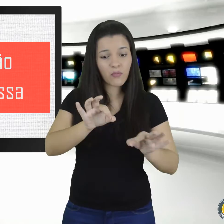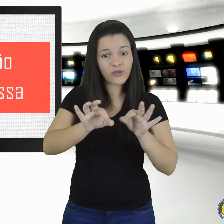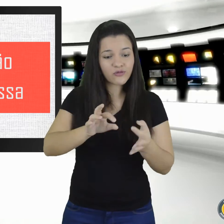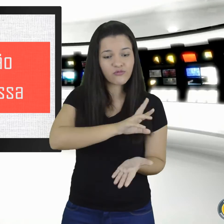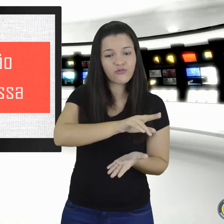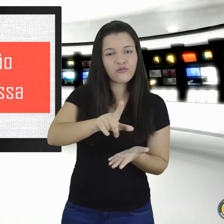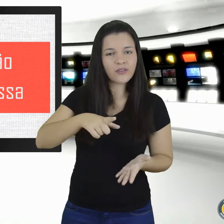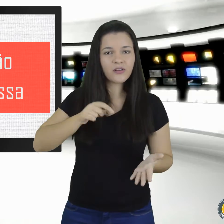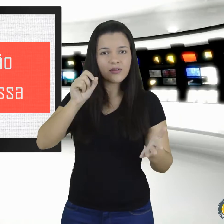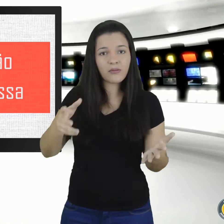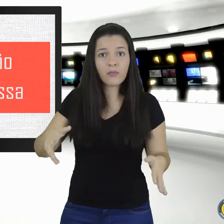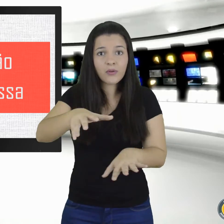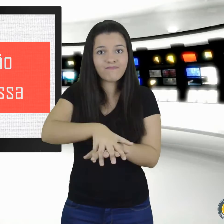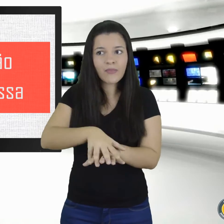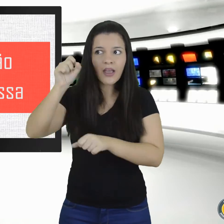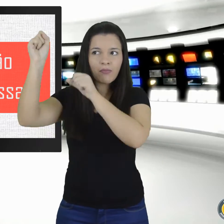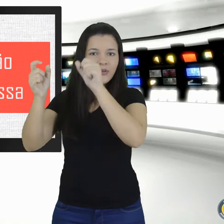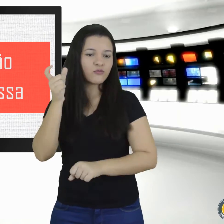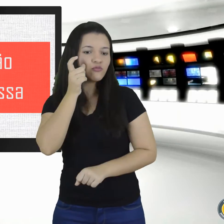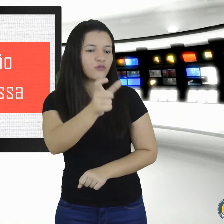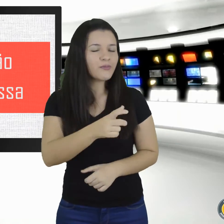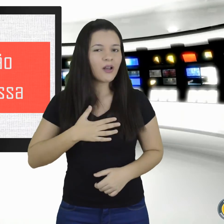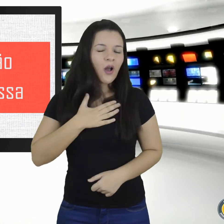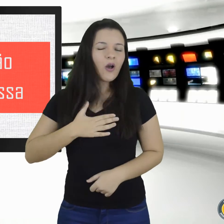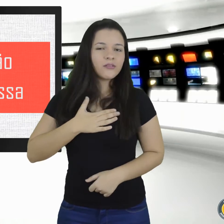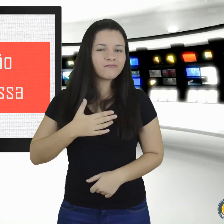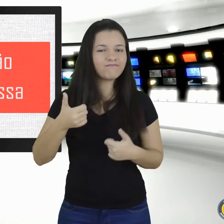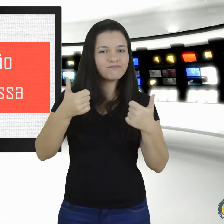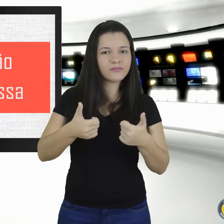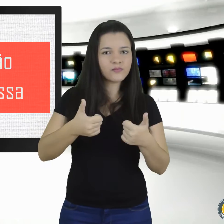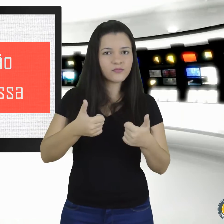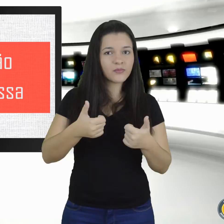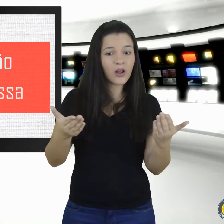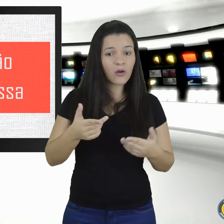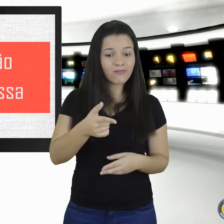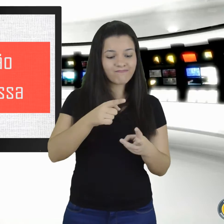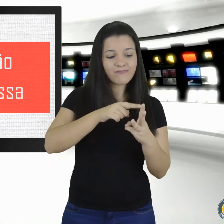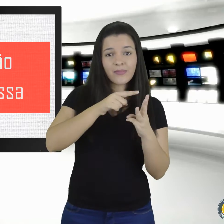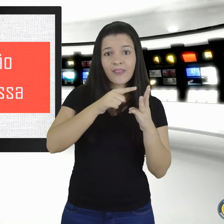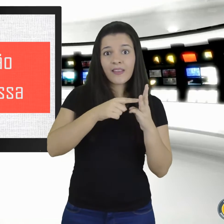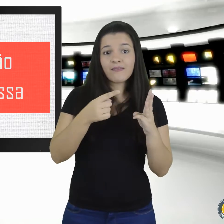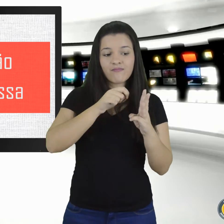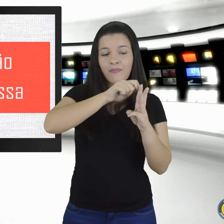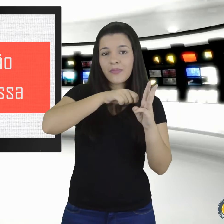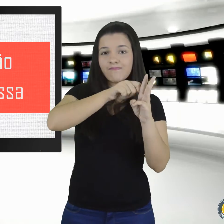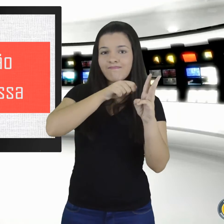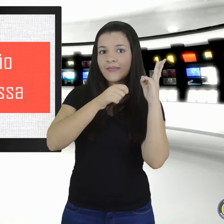de inclusão e que as empresas têm gostado muito. Mas é o último trimestre que revela como